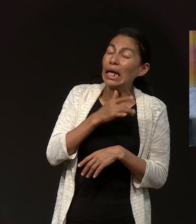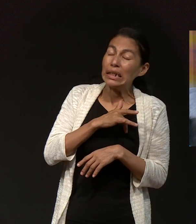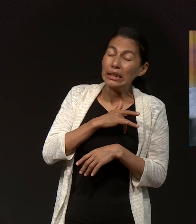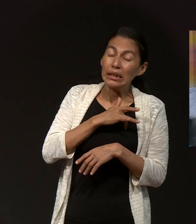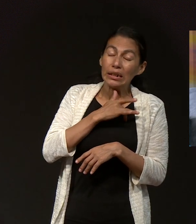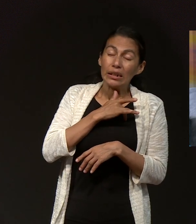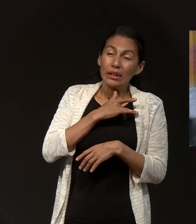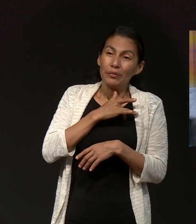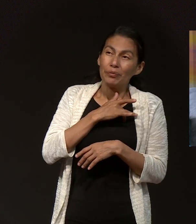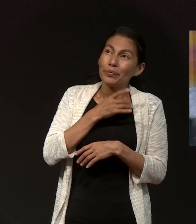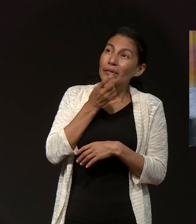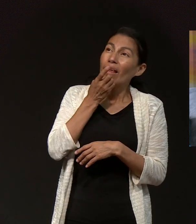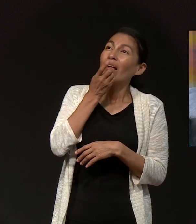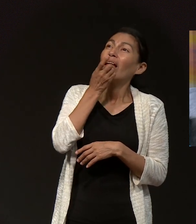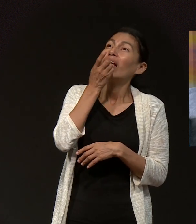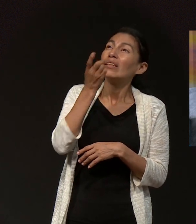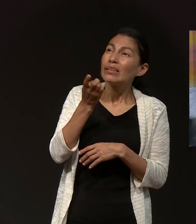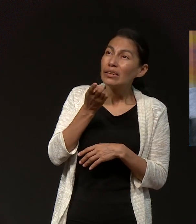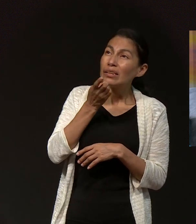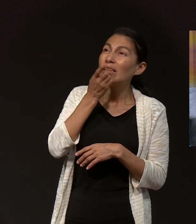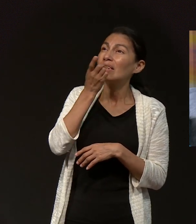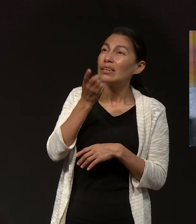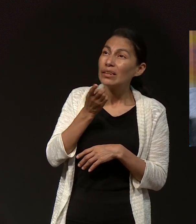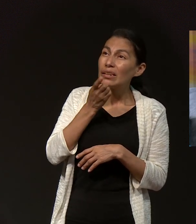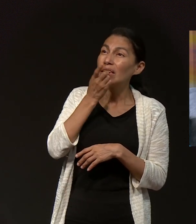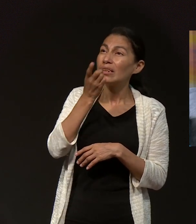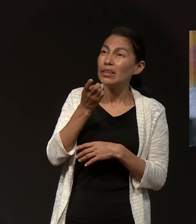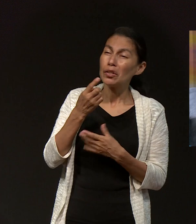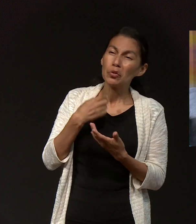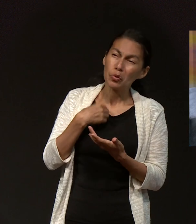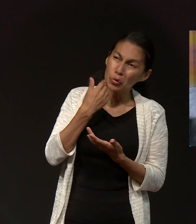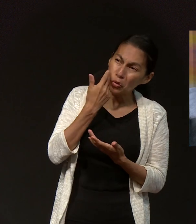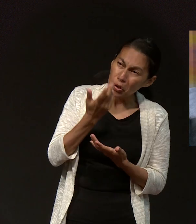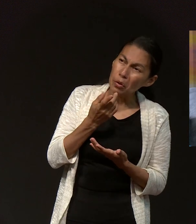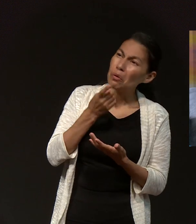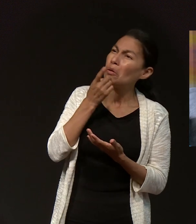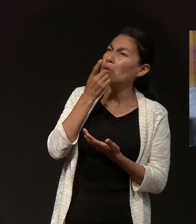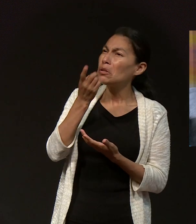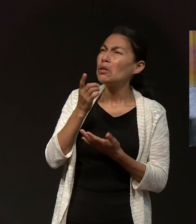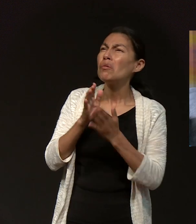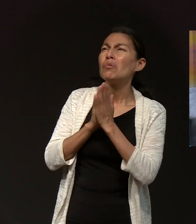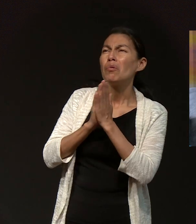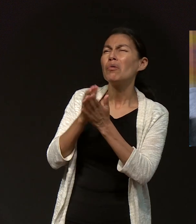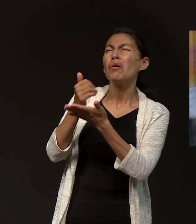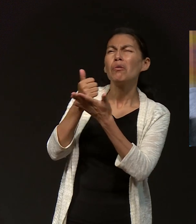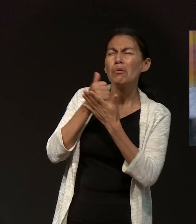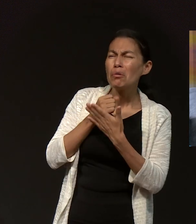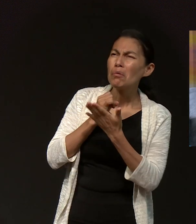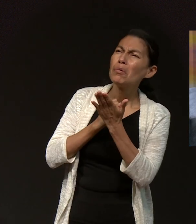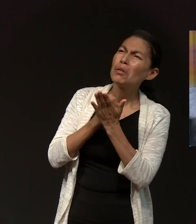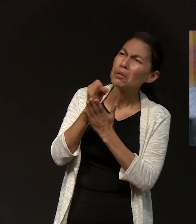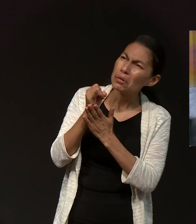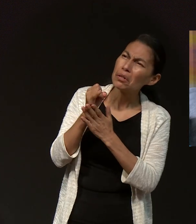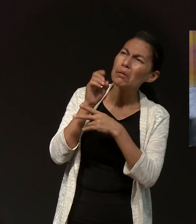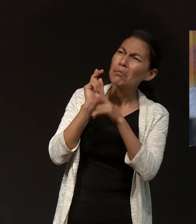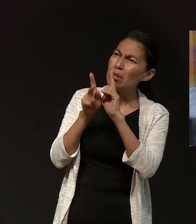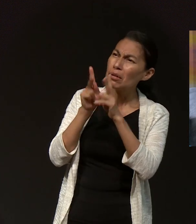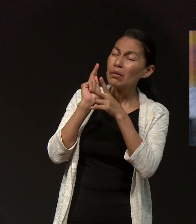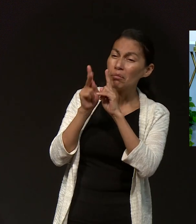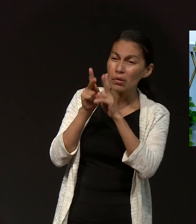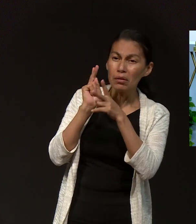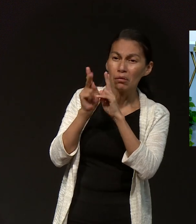quiero decir esto, hoy necesito descargar esto en ti, hoy quiero que me ayudes a decidir esto, ¿no? Más una comunicación